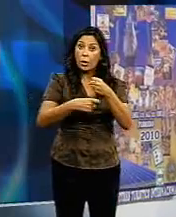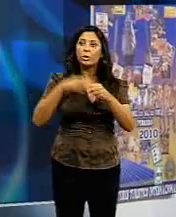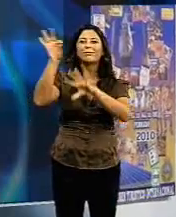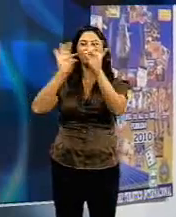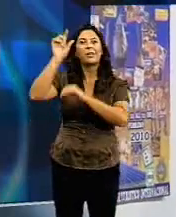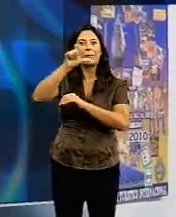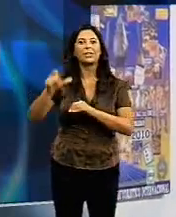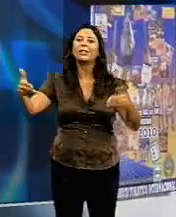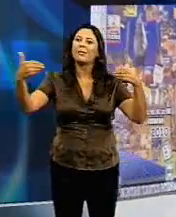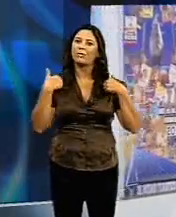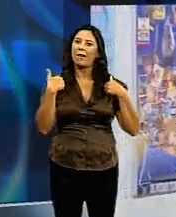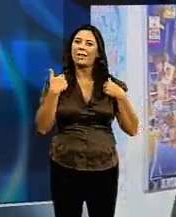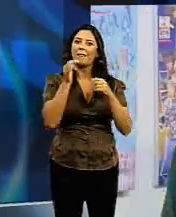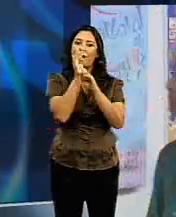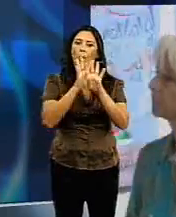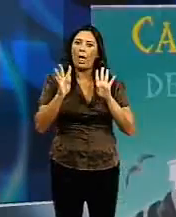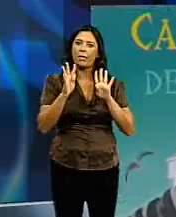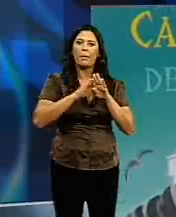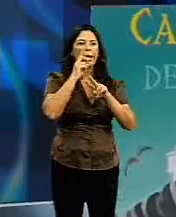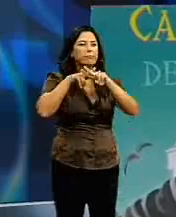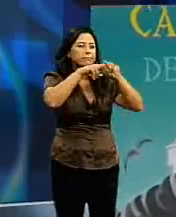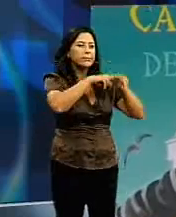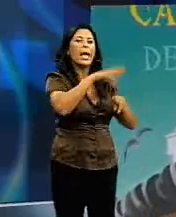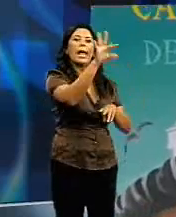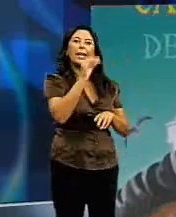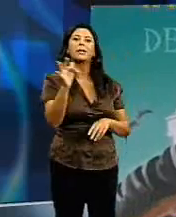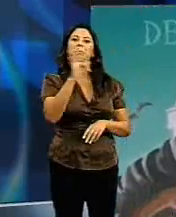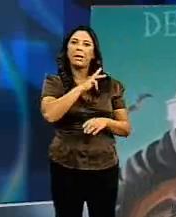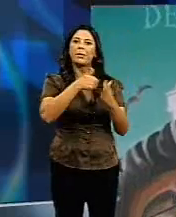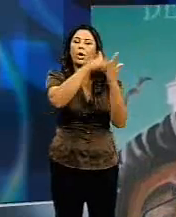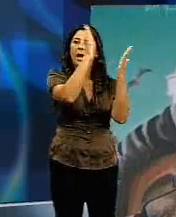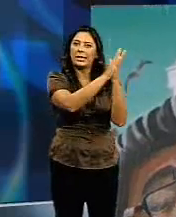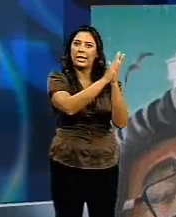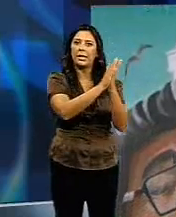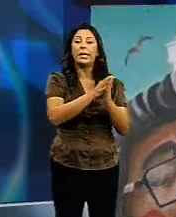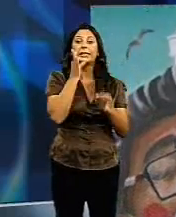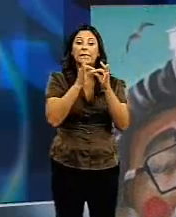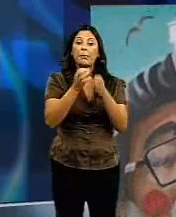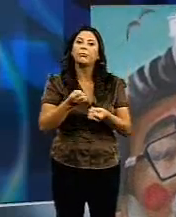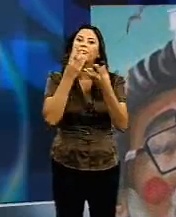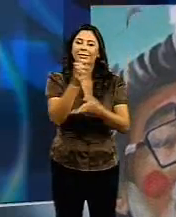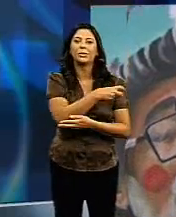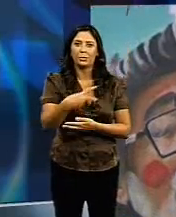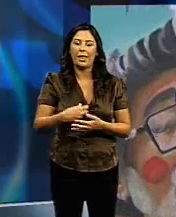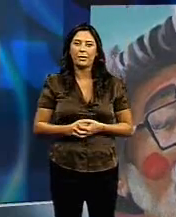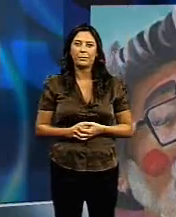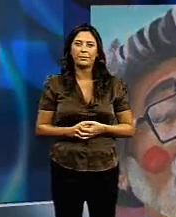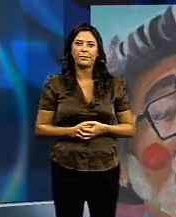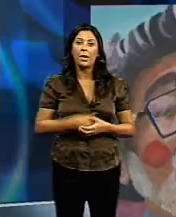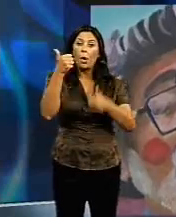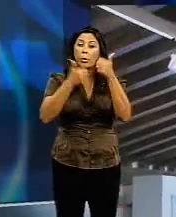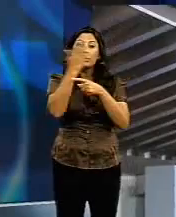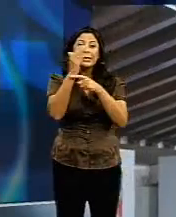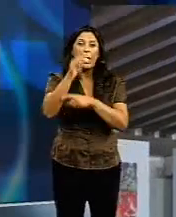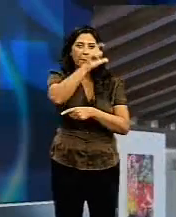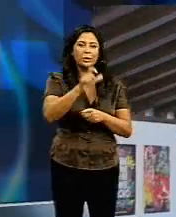jurado encargados de elegir el cartel ganador, para que en el mes de septiembre hagan público su fallo. Al concurso se han presentado artistas